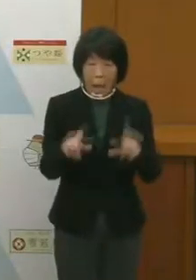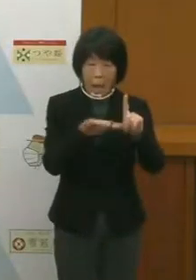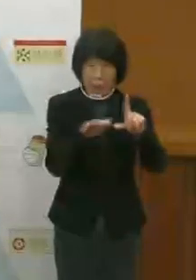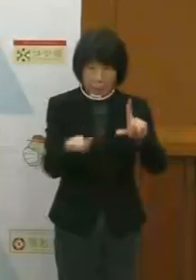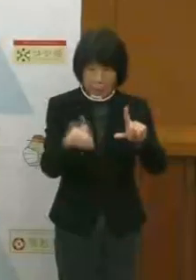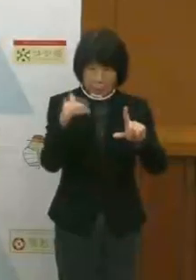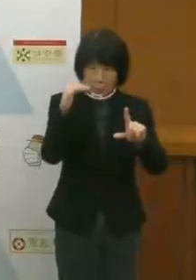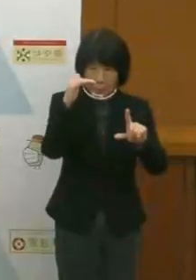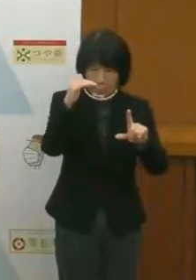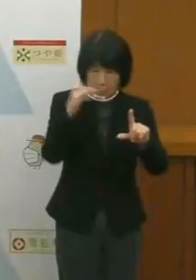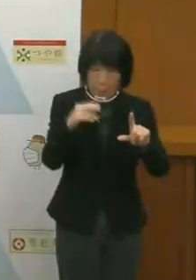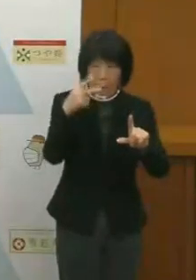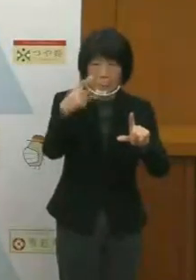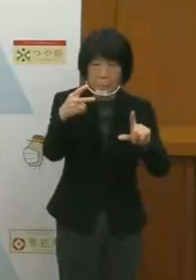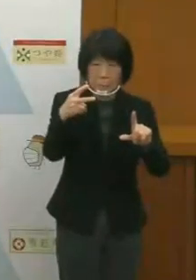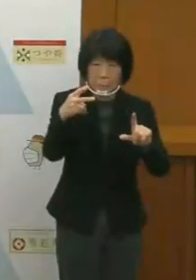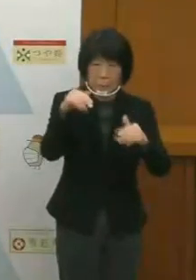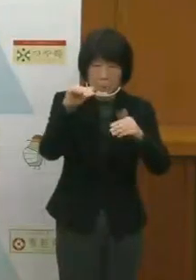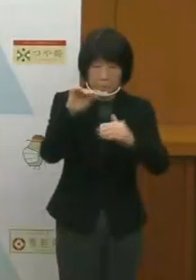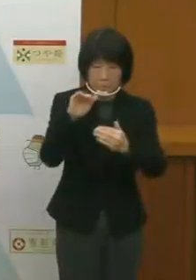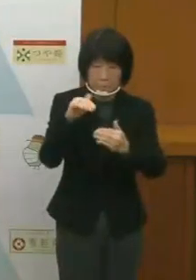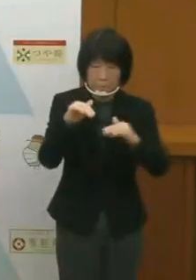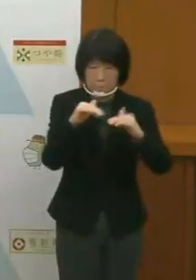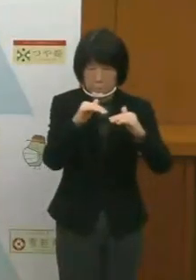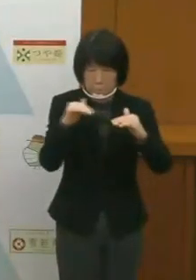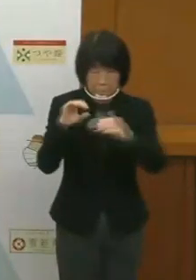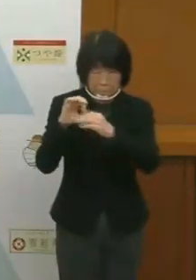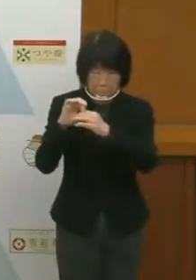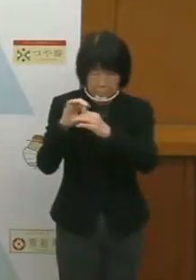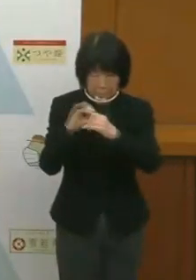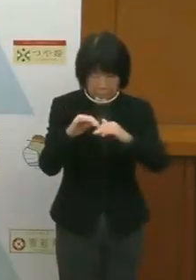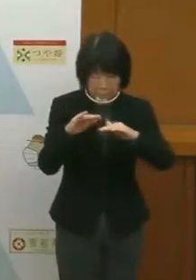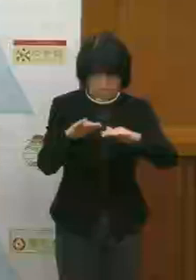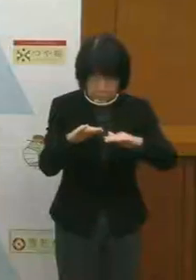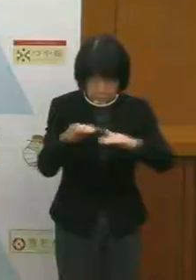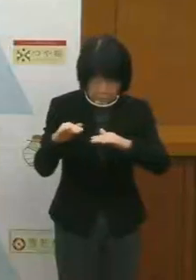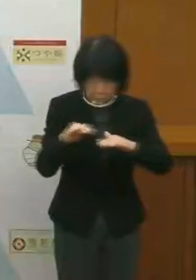2に踏みとどまっていたというように思っておりましたが、